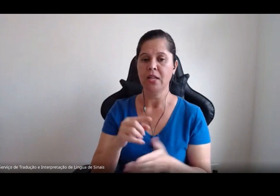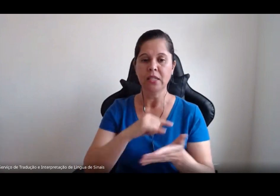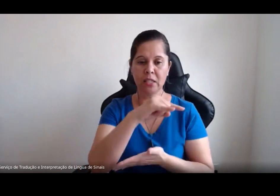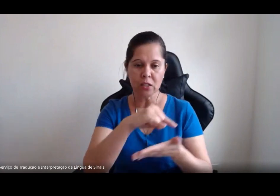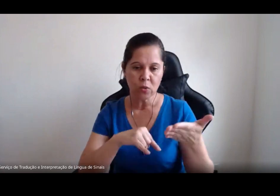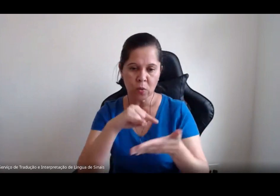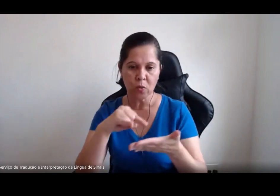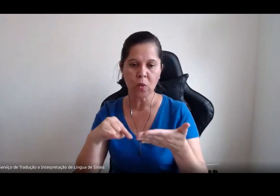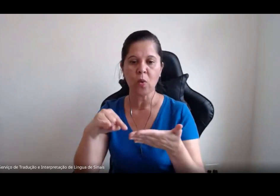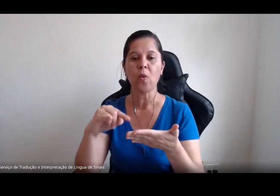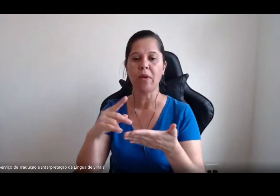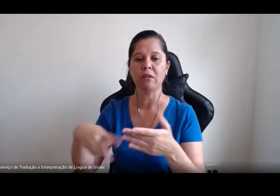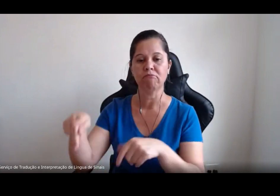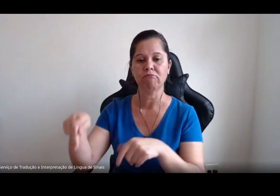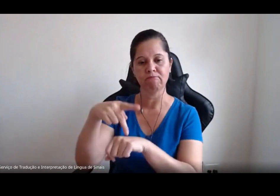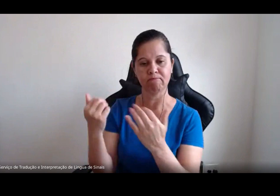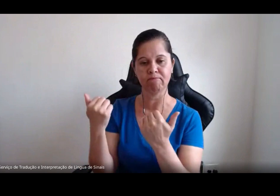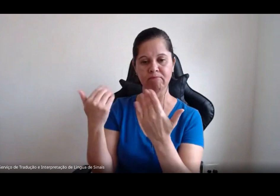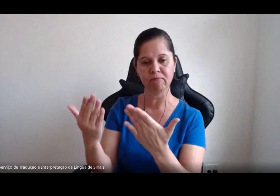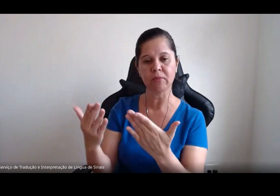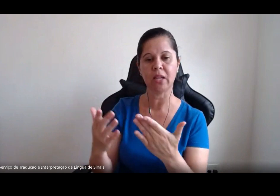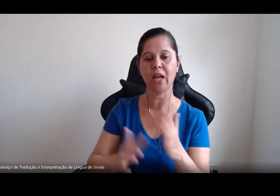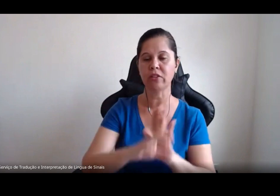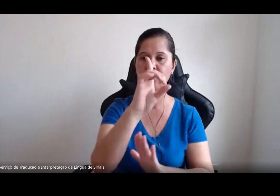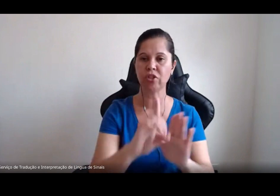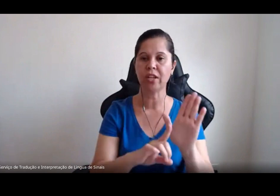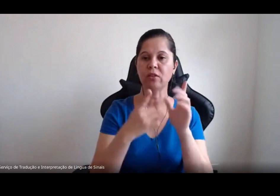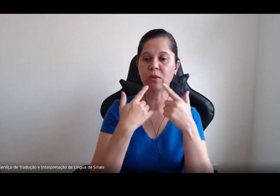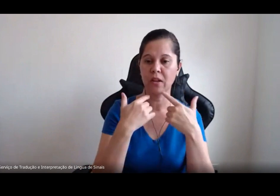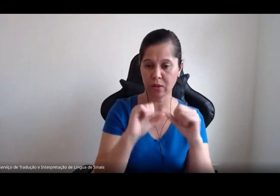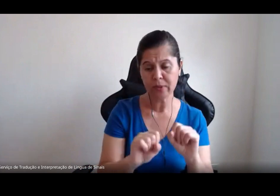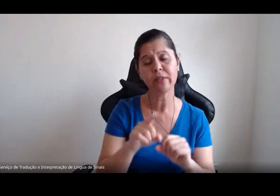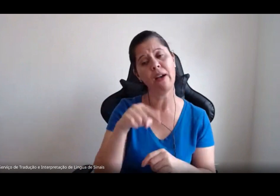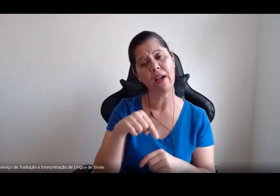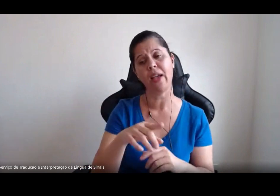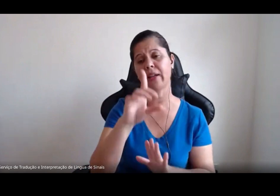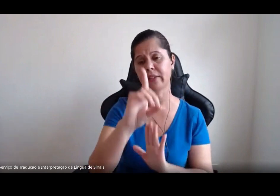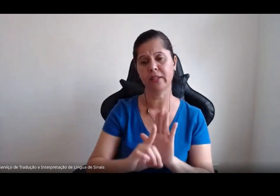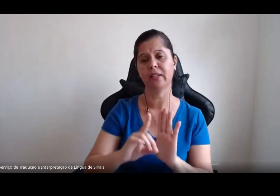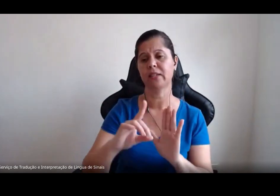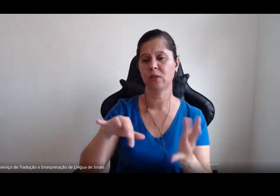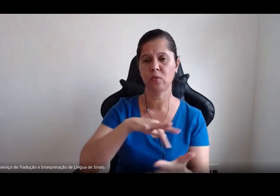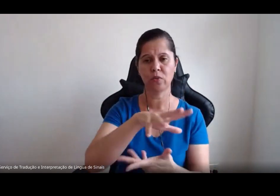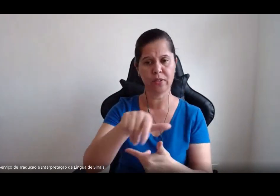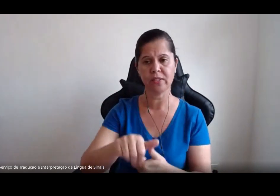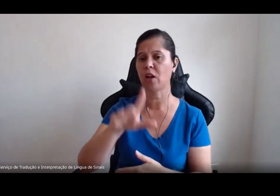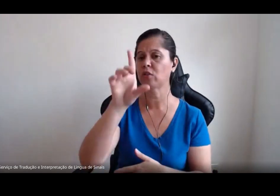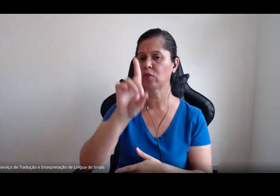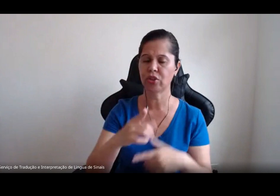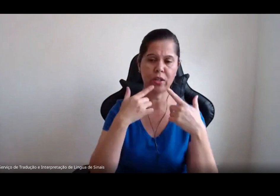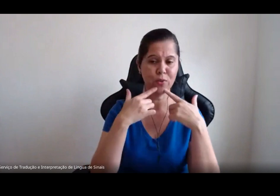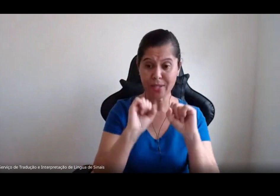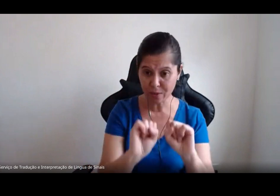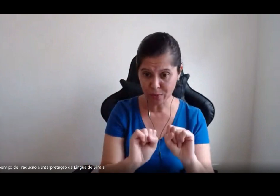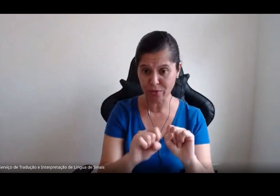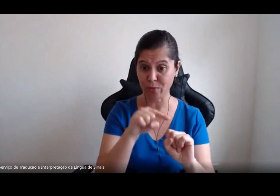Um marco nessa documentação internacional de direitos linguísticos é a Declaração Universal dos Direitos